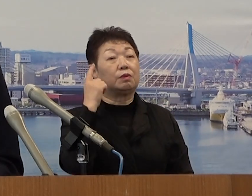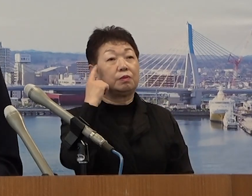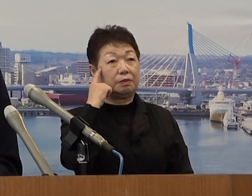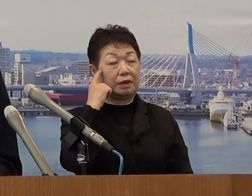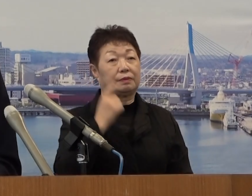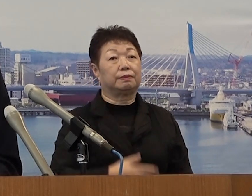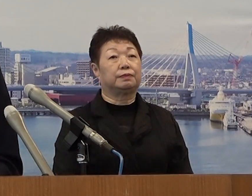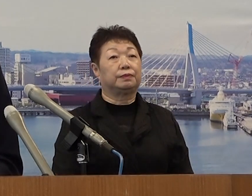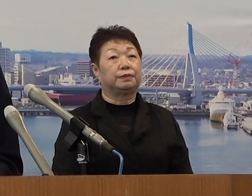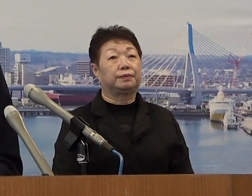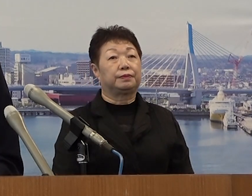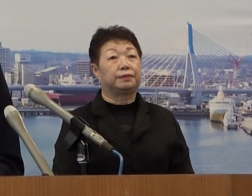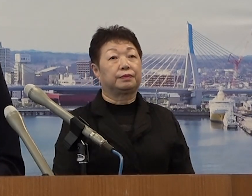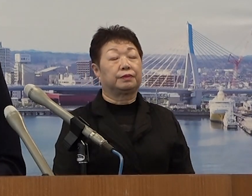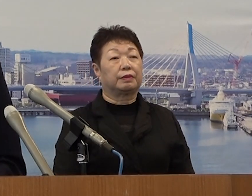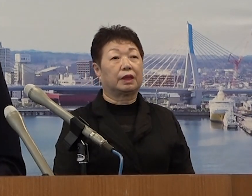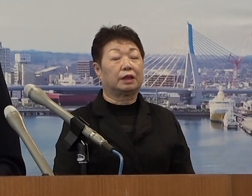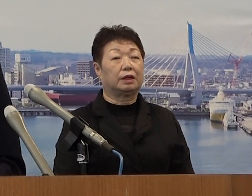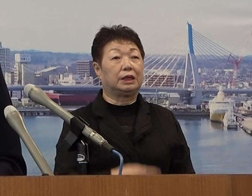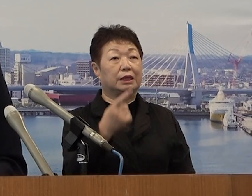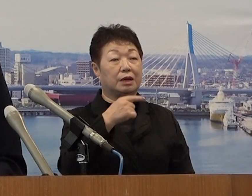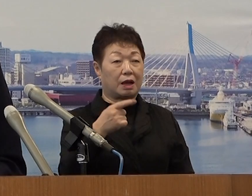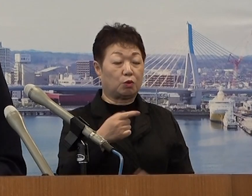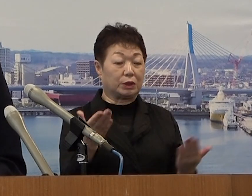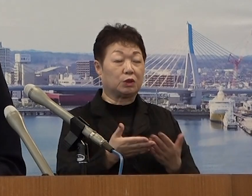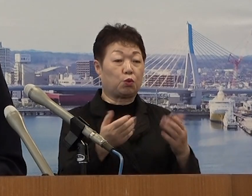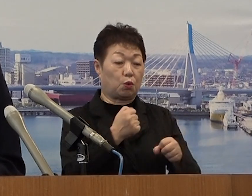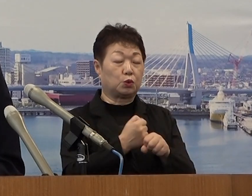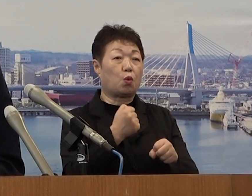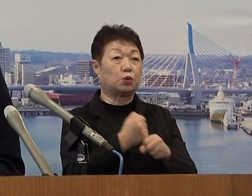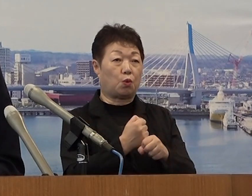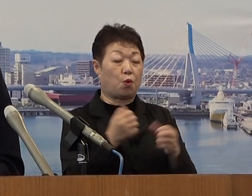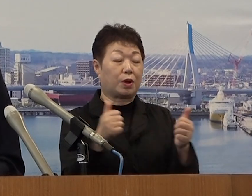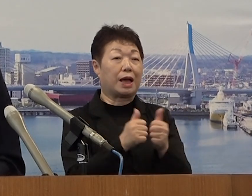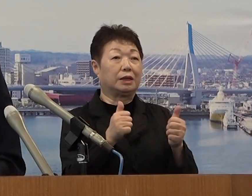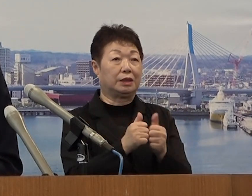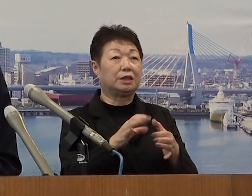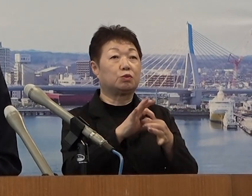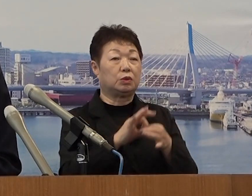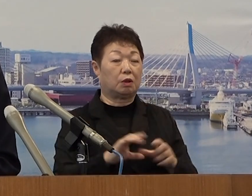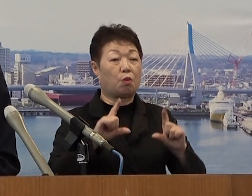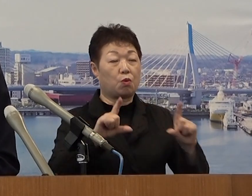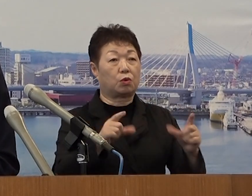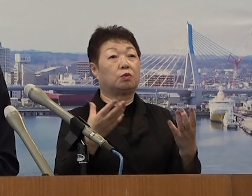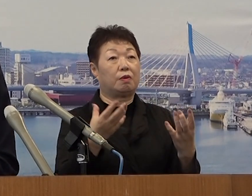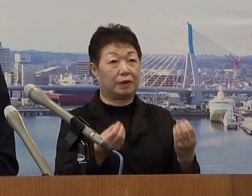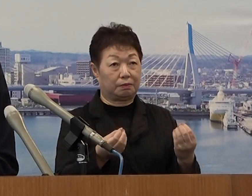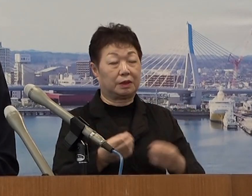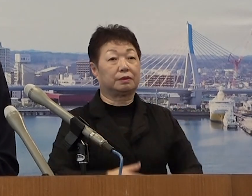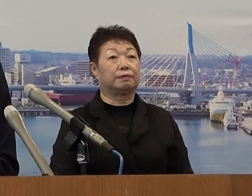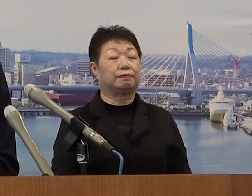。第1回青森市仕事創造会議の開催については以上となります。